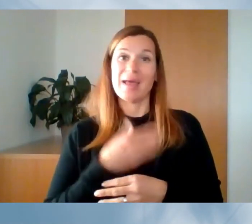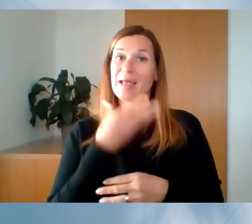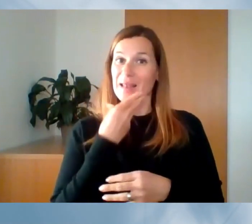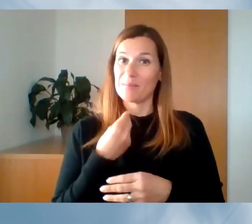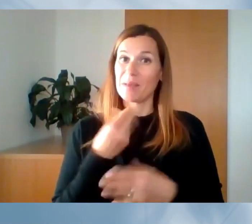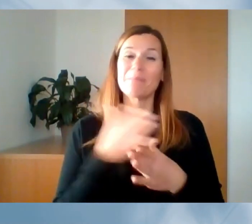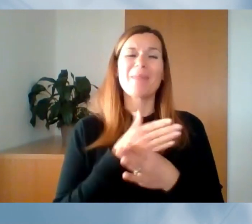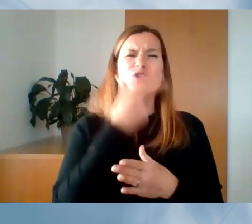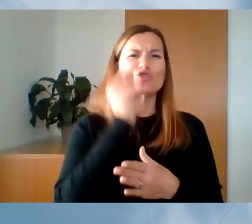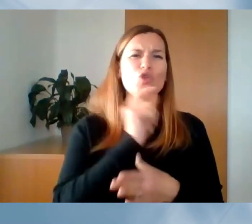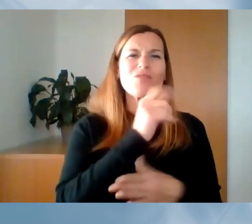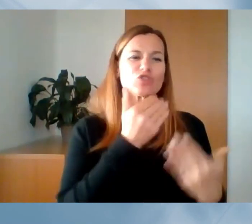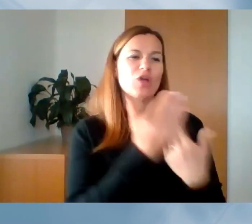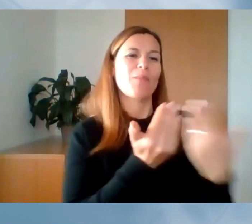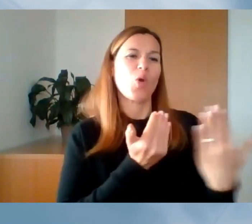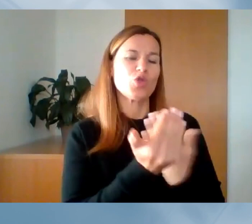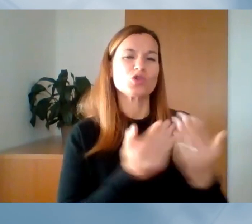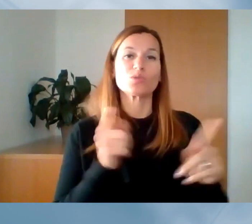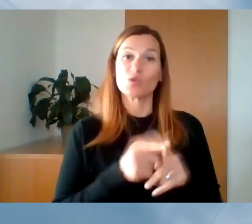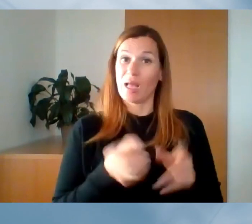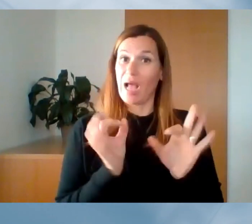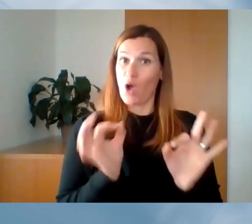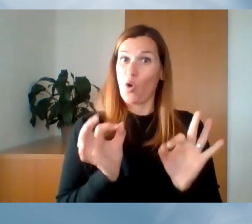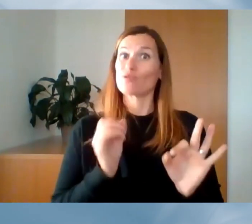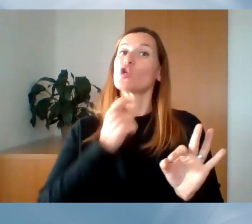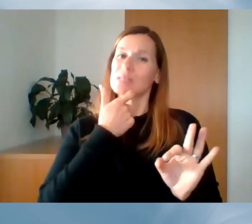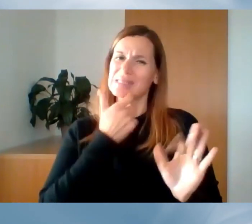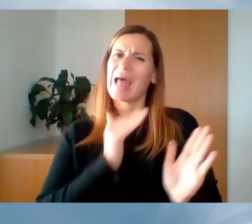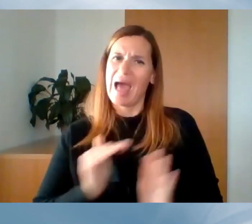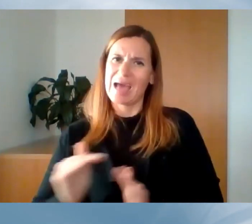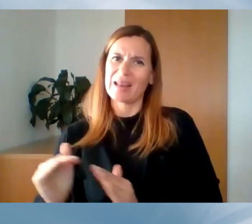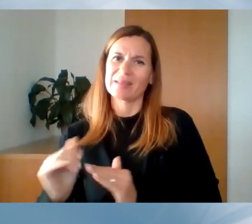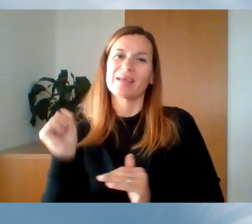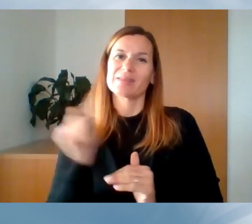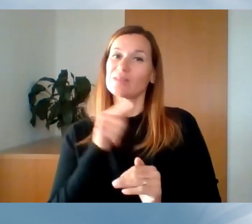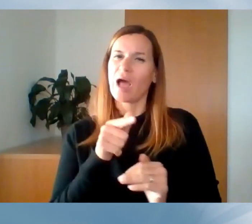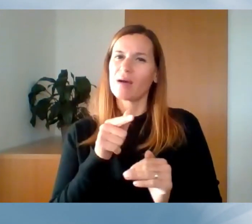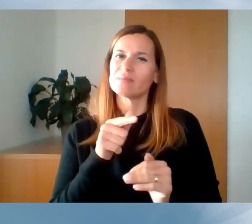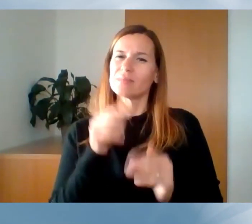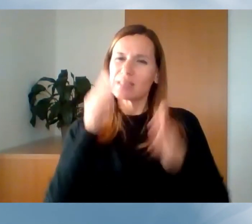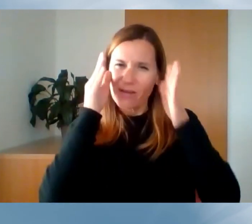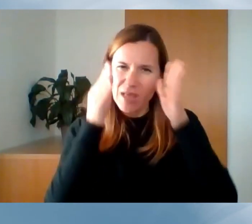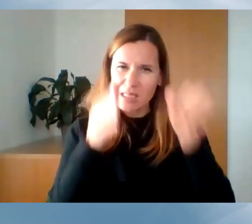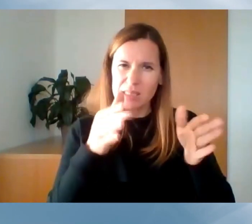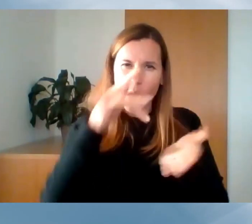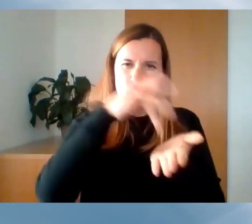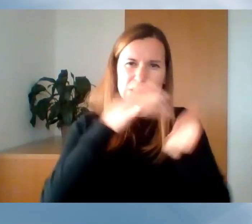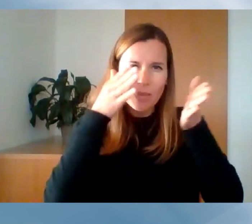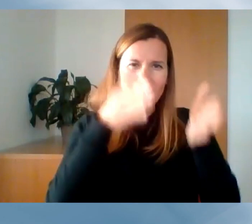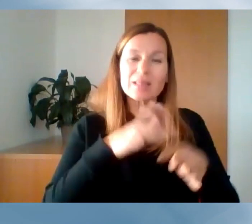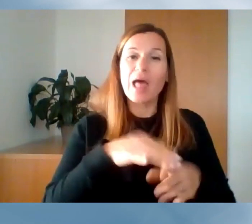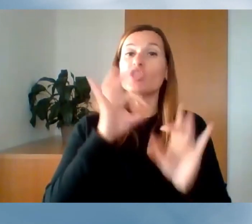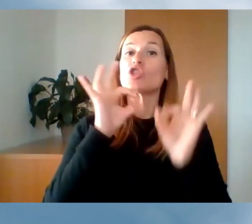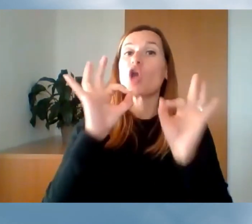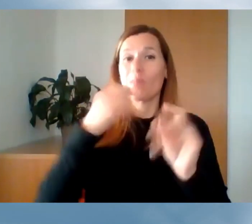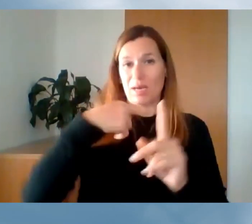lepim medčloveškim odnosom, pa tudi kakovostnemu staranju, potem je ta zavestna usmerjenost na dobre